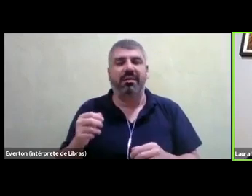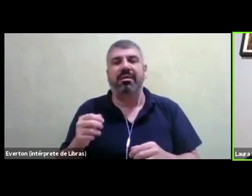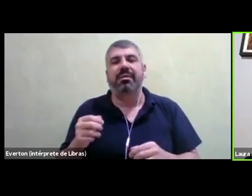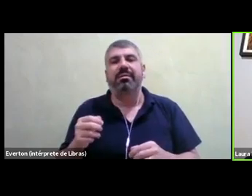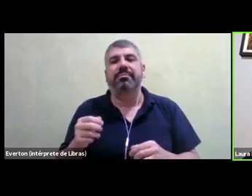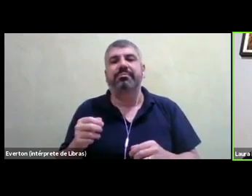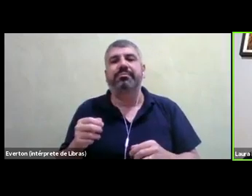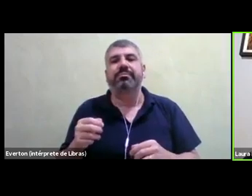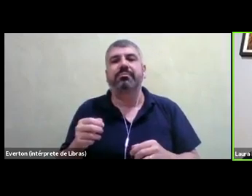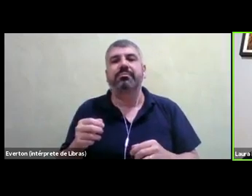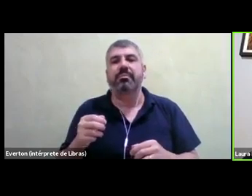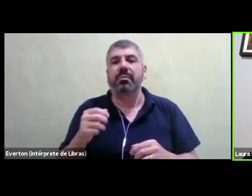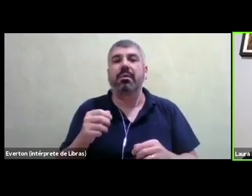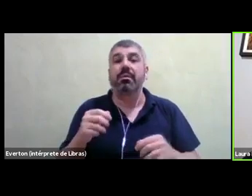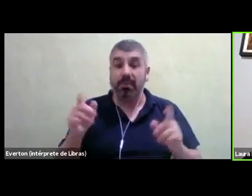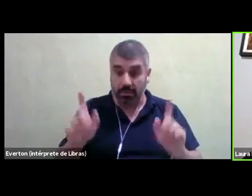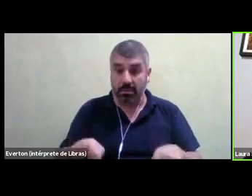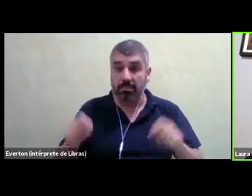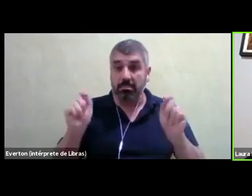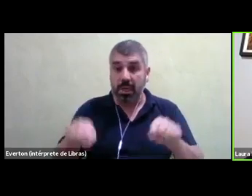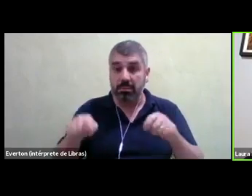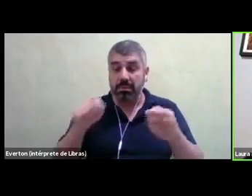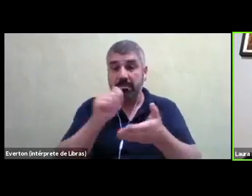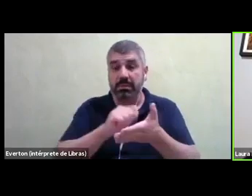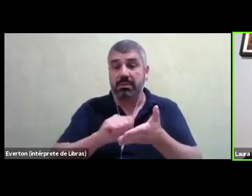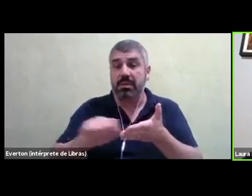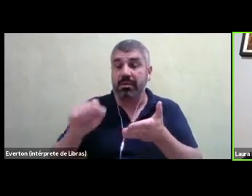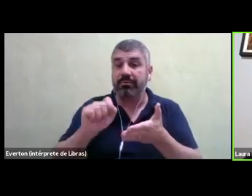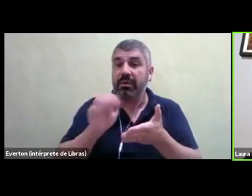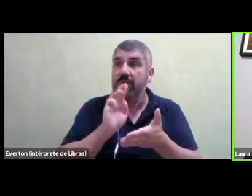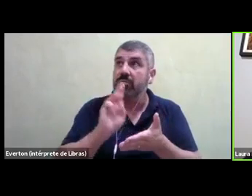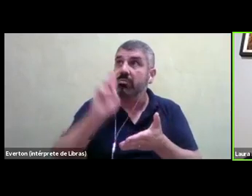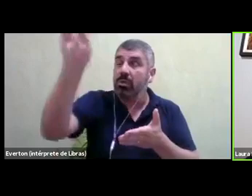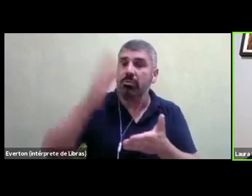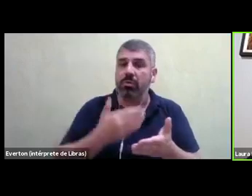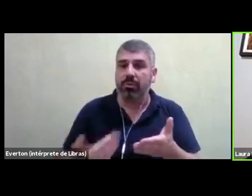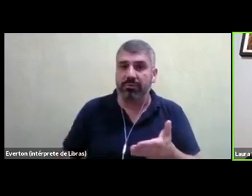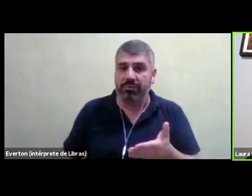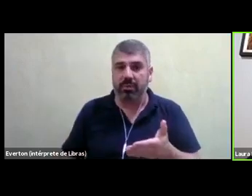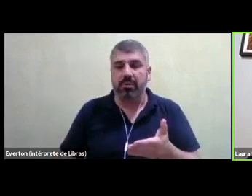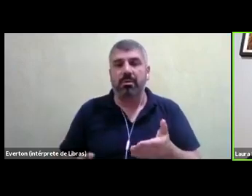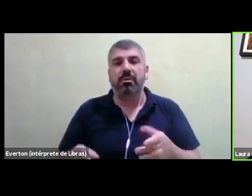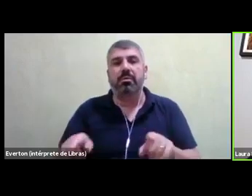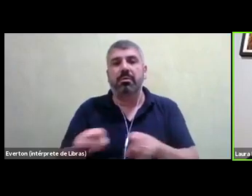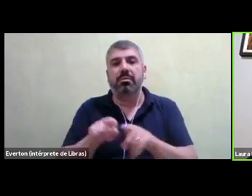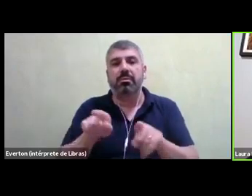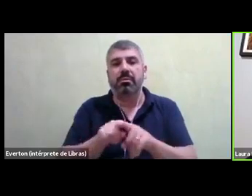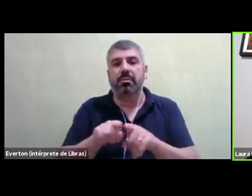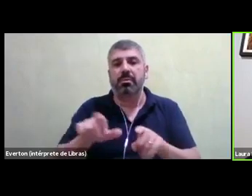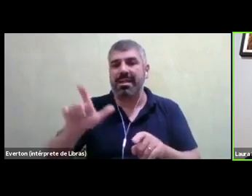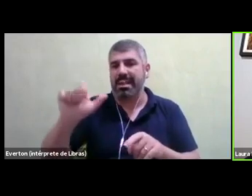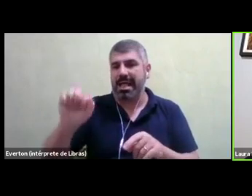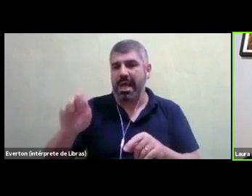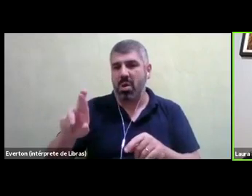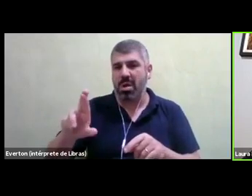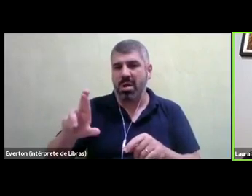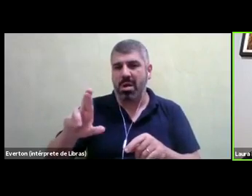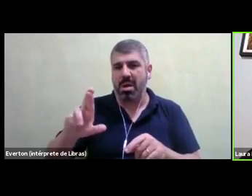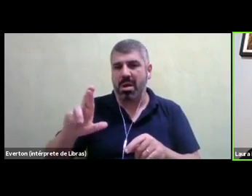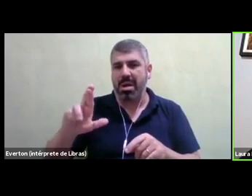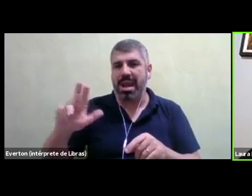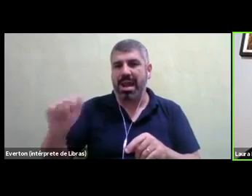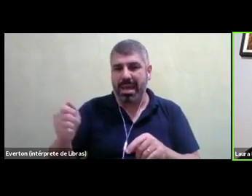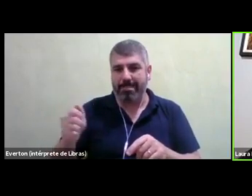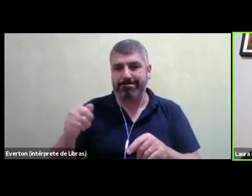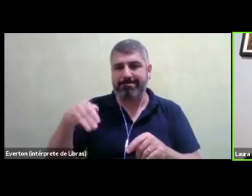para escrever, né, essa resposta. Então, a professora Jorgelina Talei, a professora Laura Mato, também